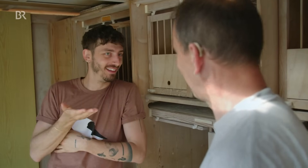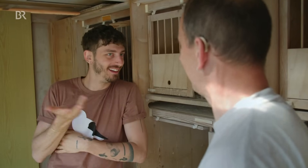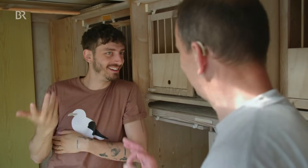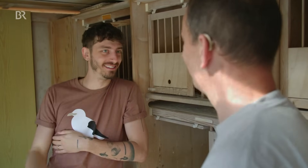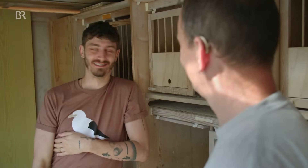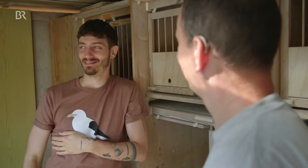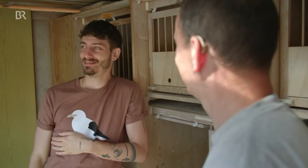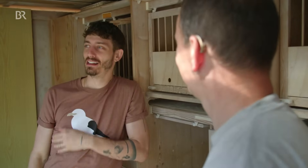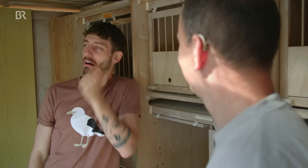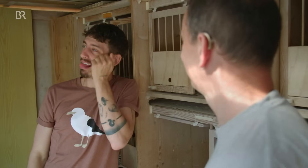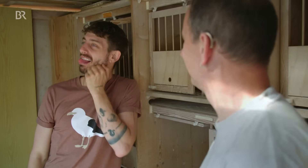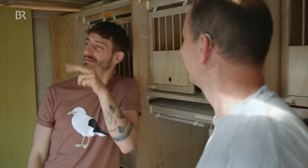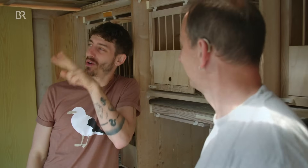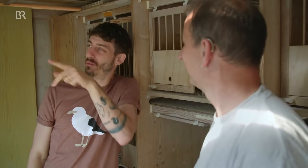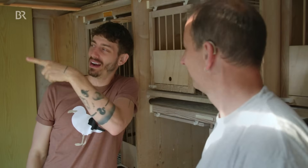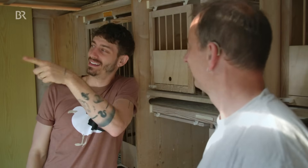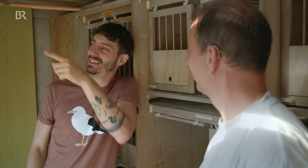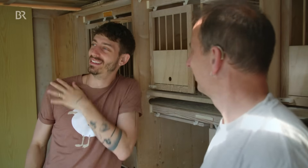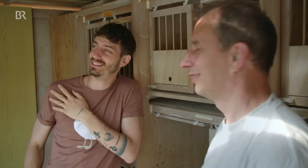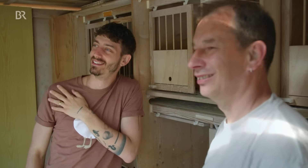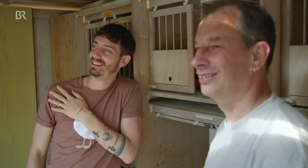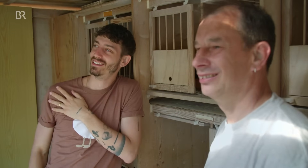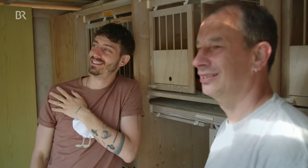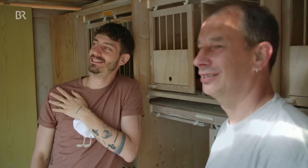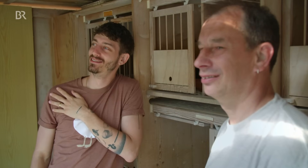Eben. Toll, die zu beobachten.